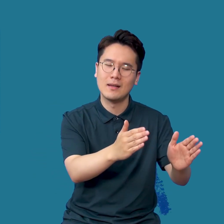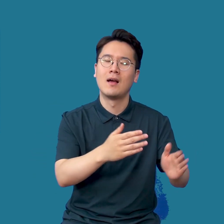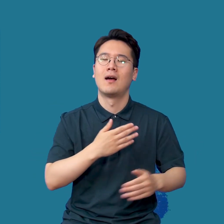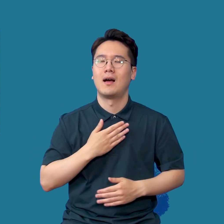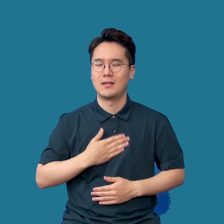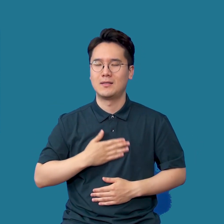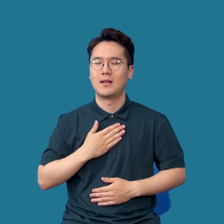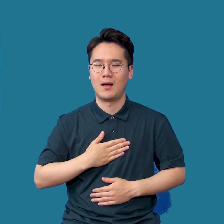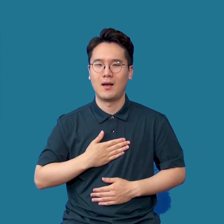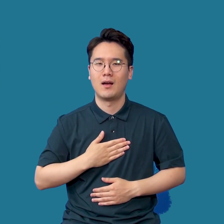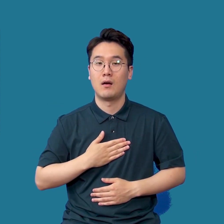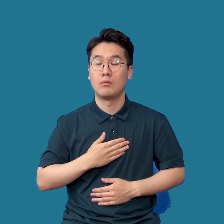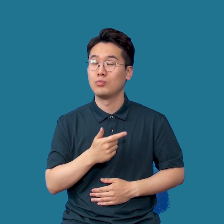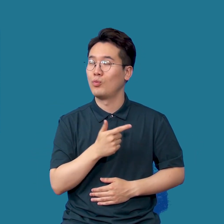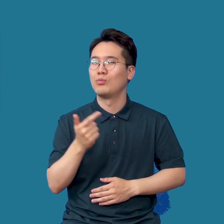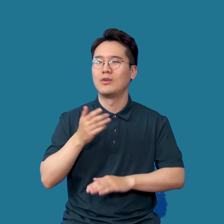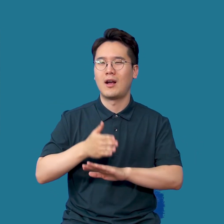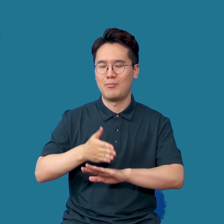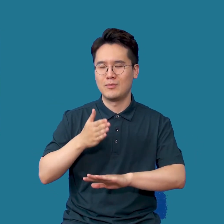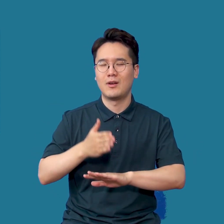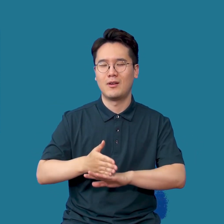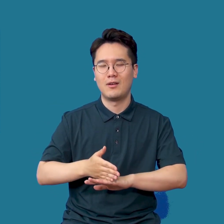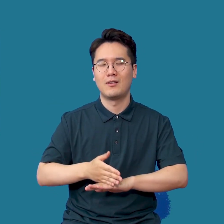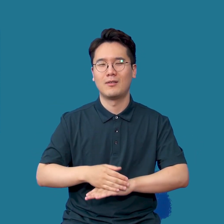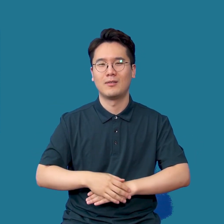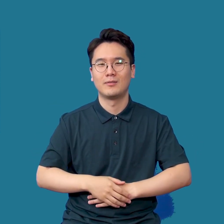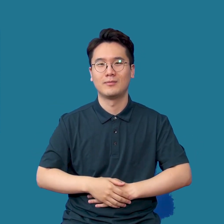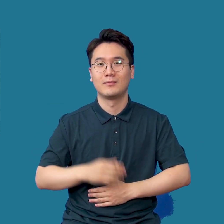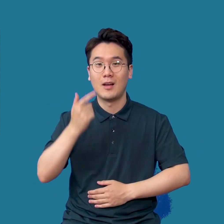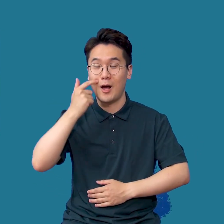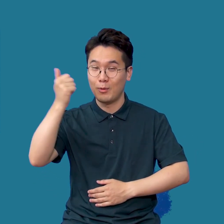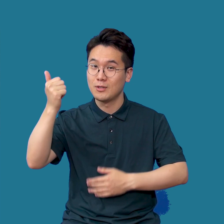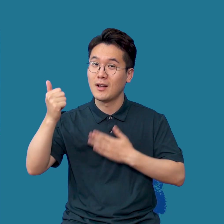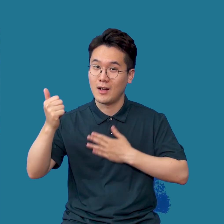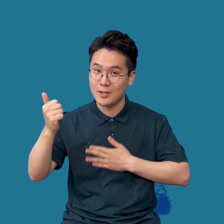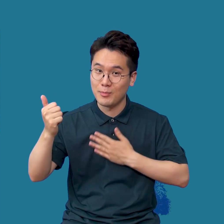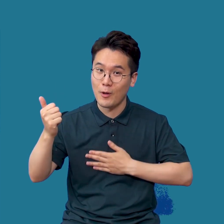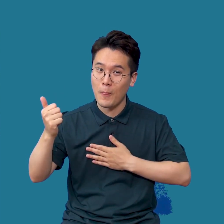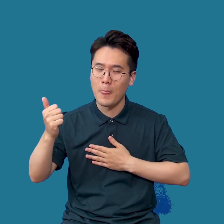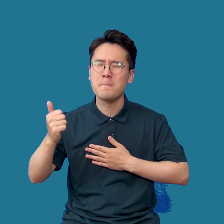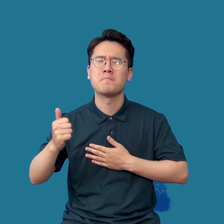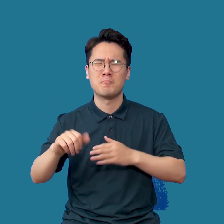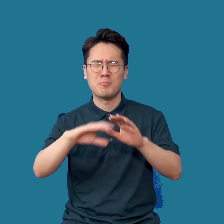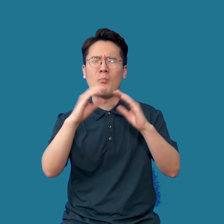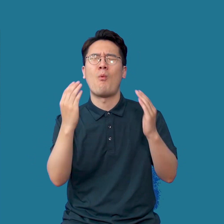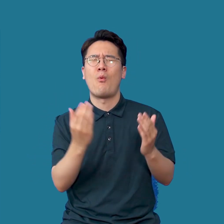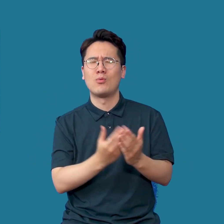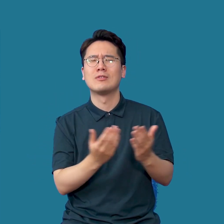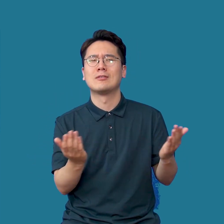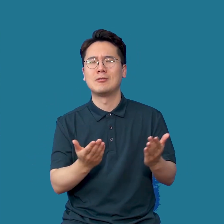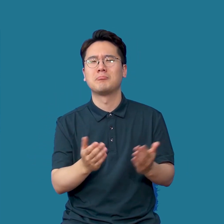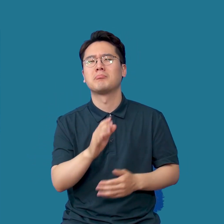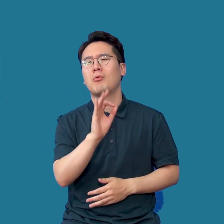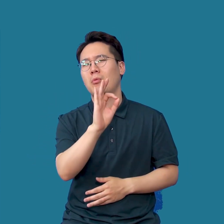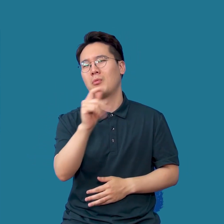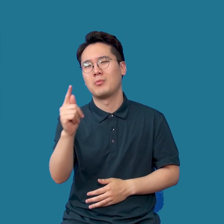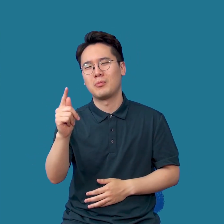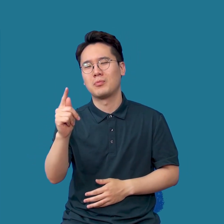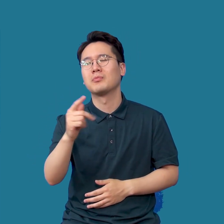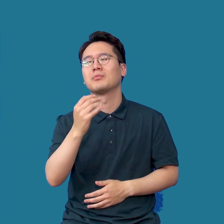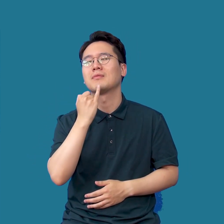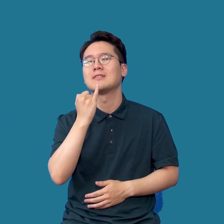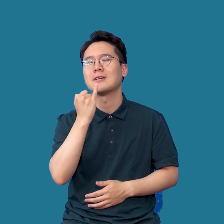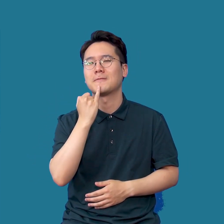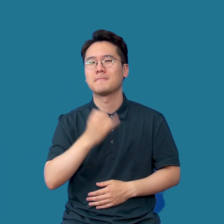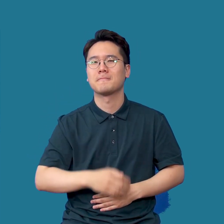얼마나 감사하고 든든합니까? 아버지가 아시면 그냥 만사오케이 됐습니다.